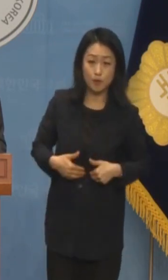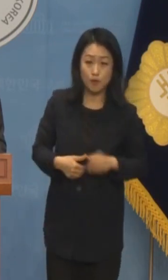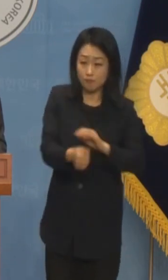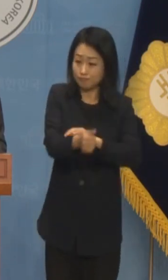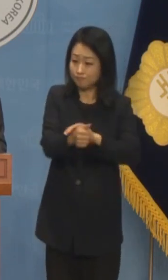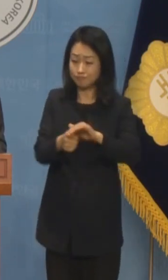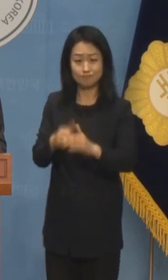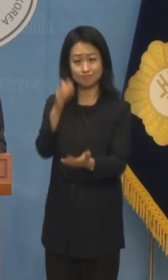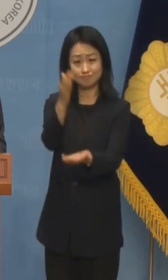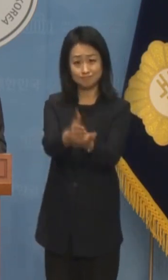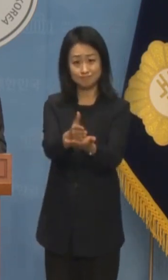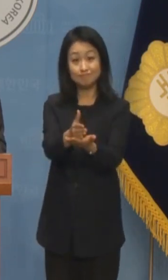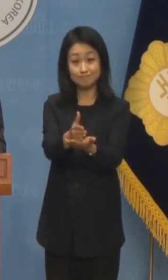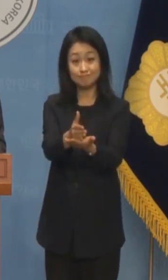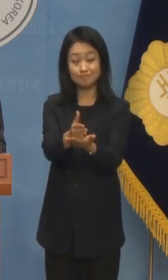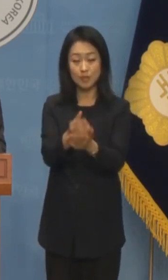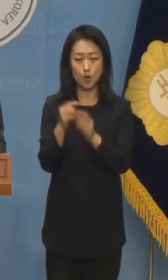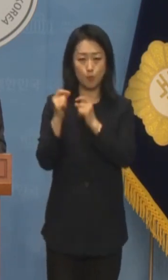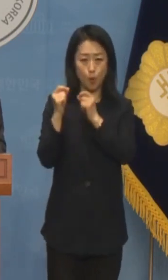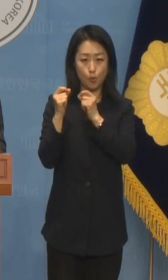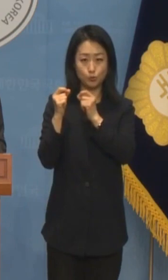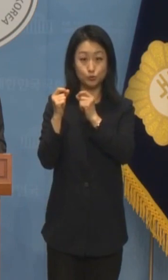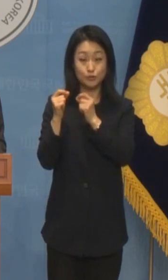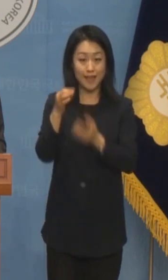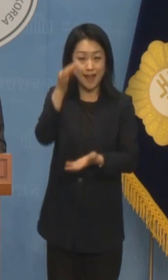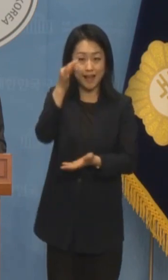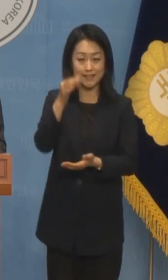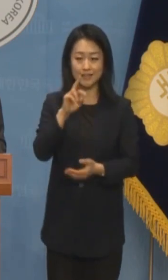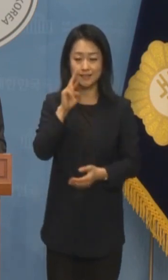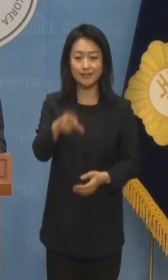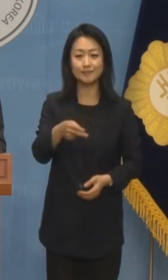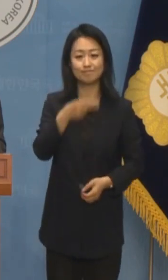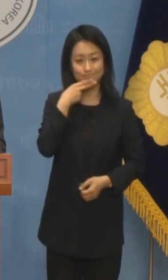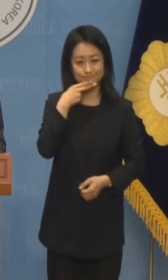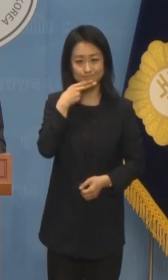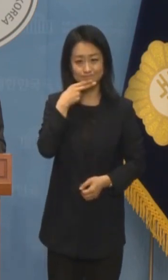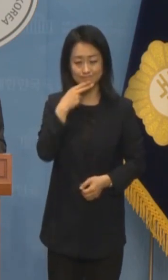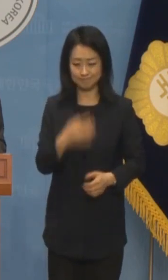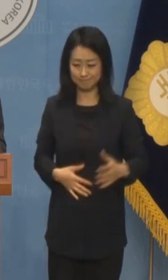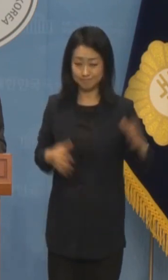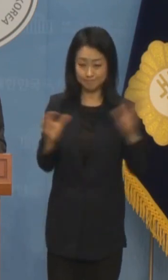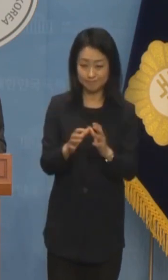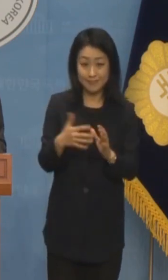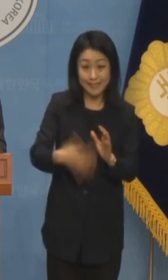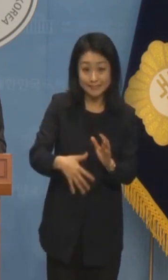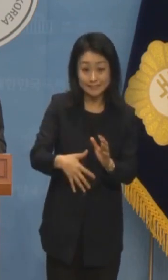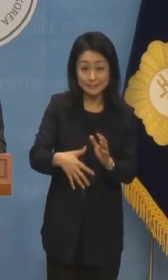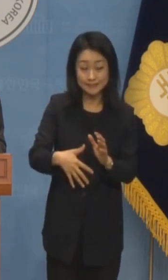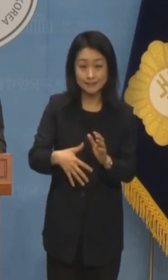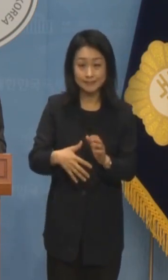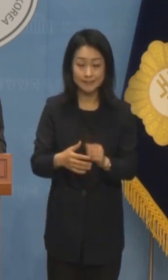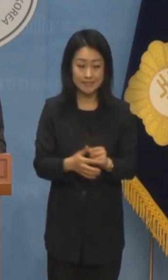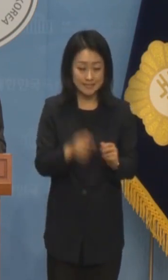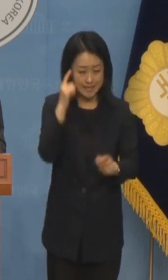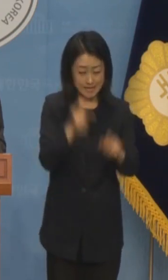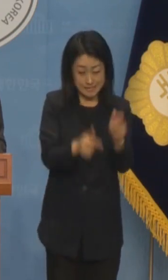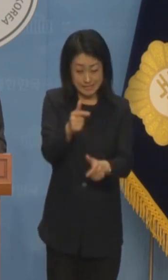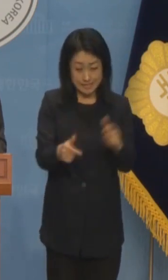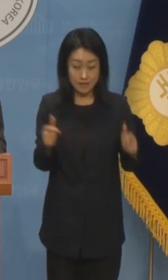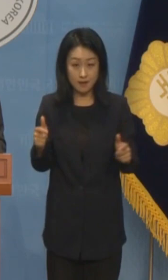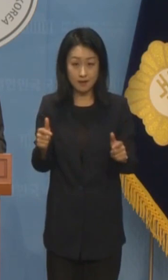이유는 없습니다. 보수의 가치는 틀리지 않습니다. 하나로 뭉치지 못해 같은 목소리를 내지